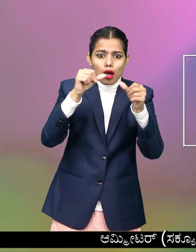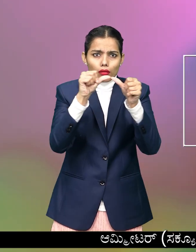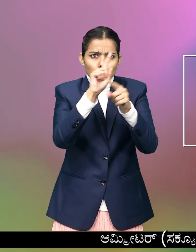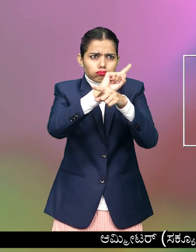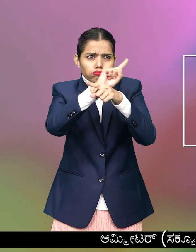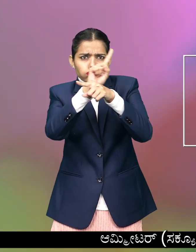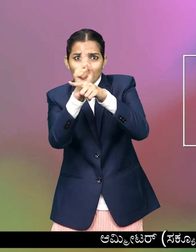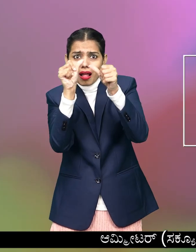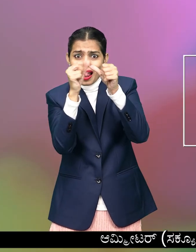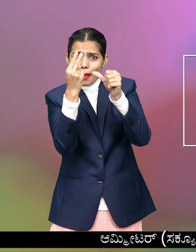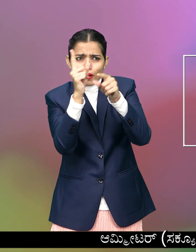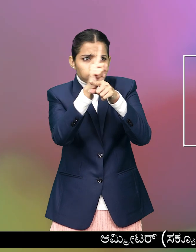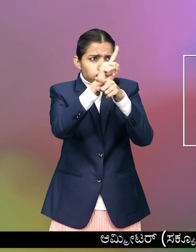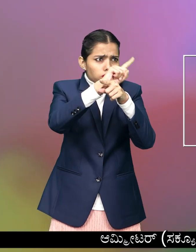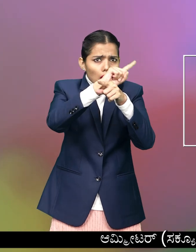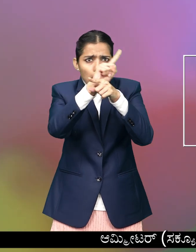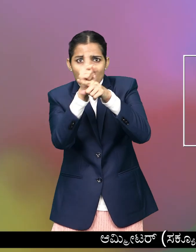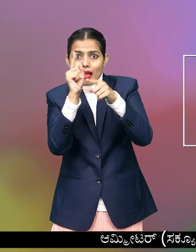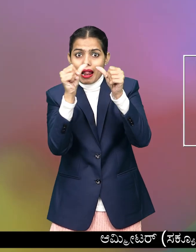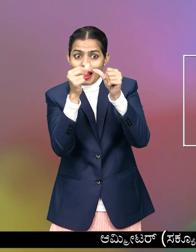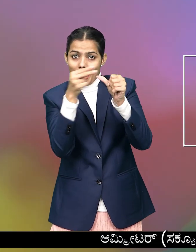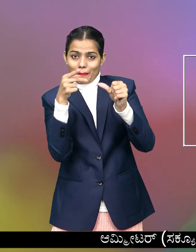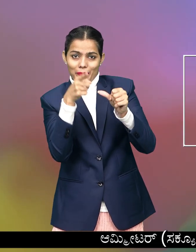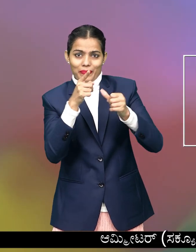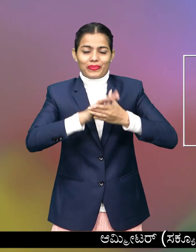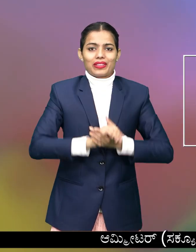ಸರ್ಕ್ಯೂಟ್ನಲ್ಲಿ ಪ್ರವಾಹವನ್ನು ಅಳೆಯುವ ಸಾಧನ,